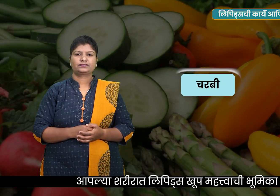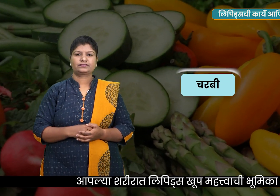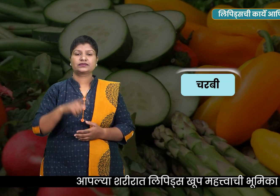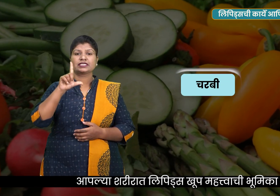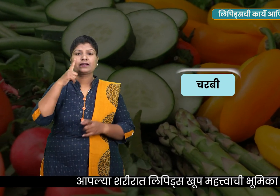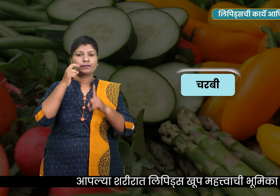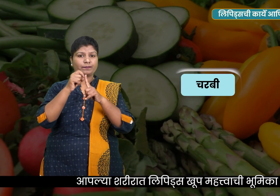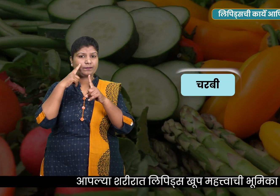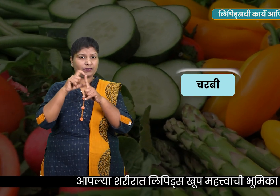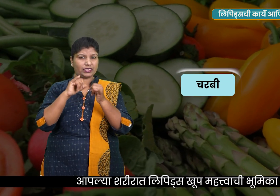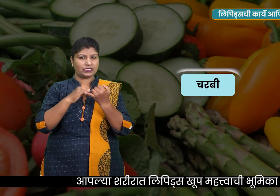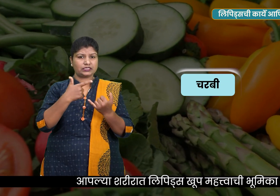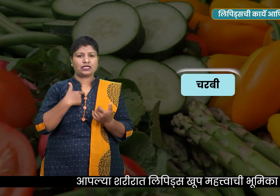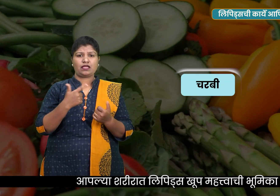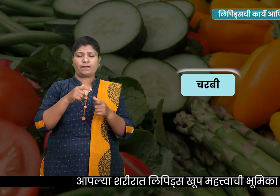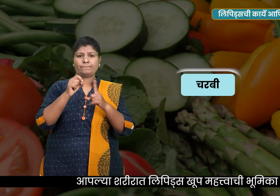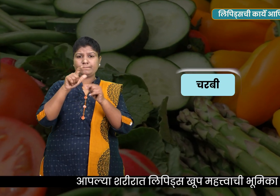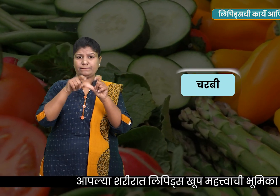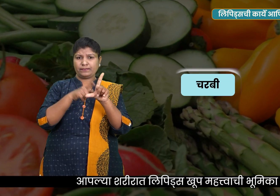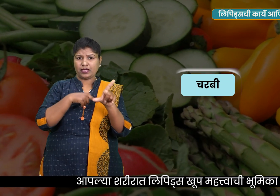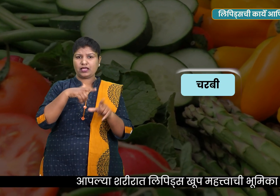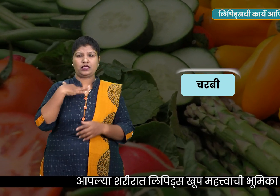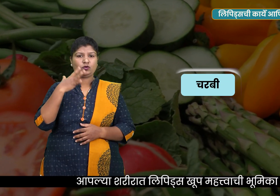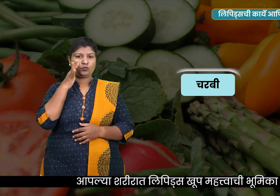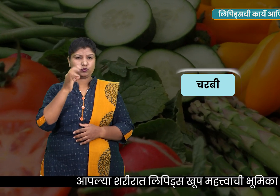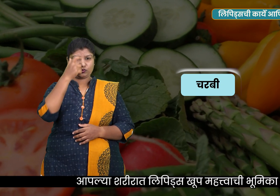आपल्या शरीरात लिपिड्स खूप महत्त्वाची भूमिका बजावतात.